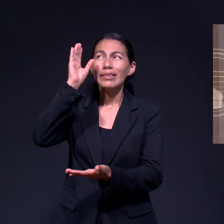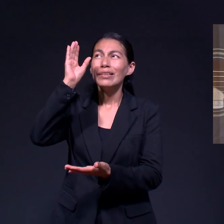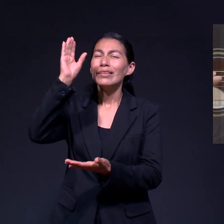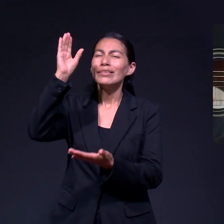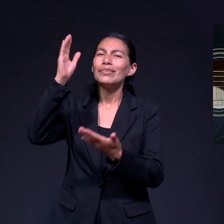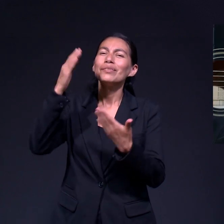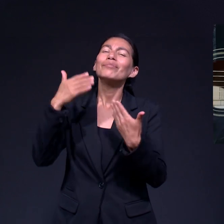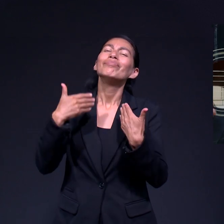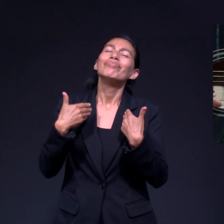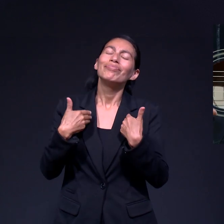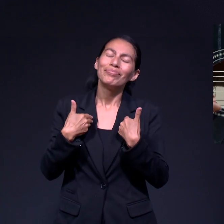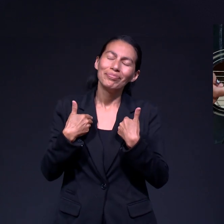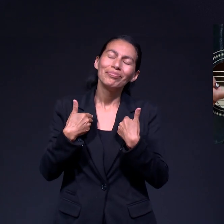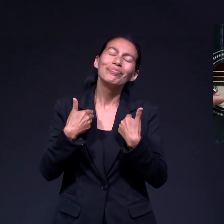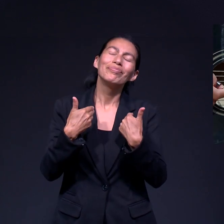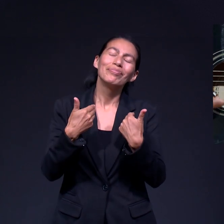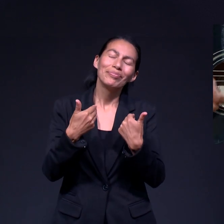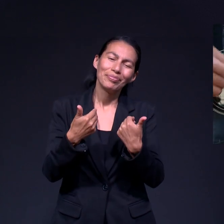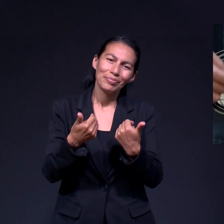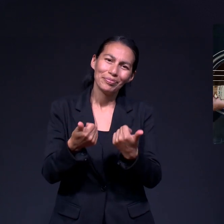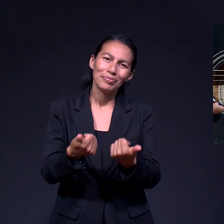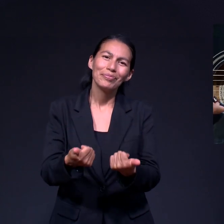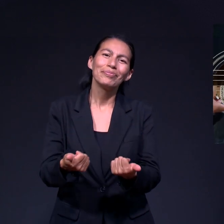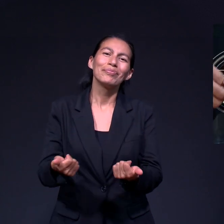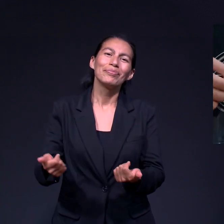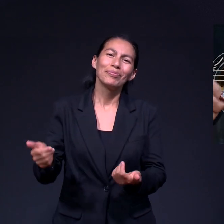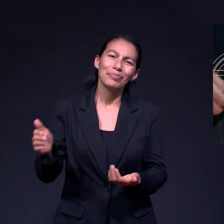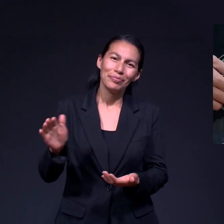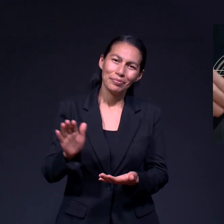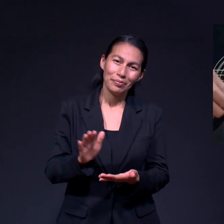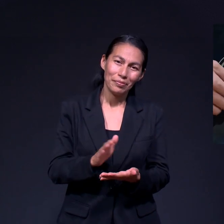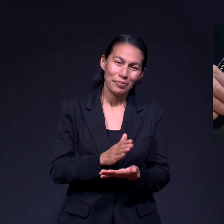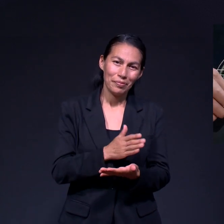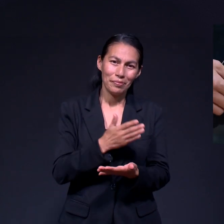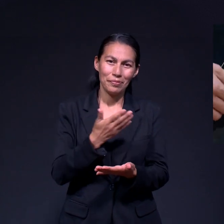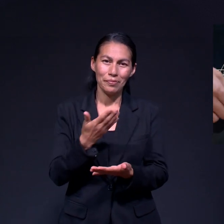solo Cristo puede ver